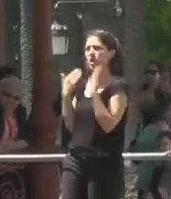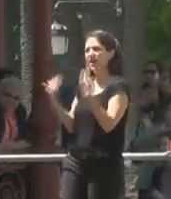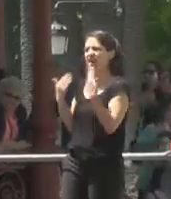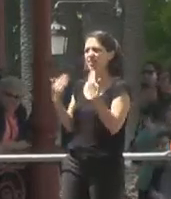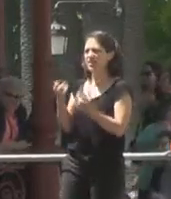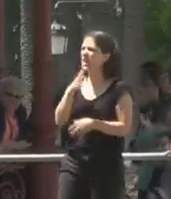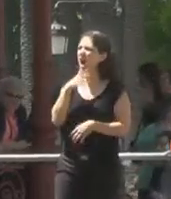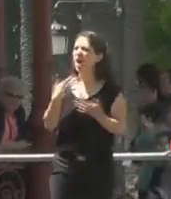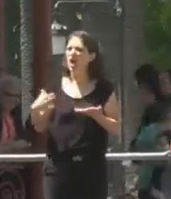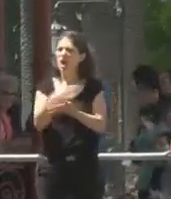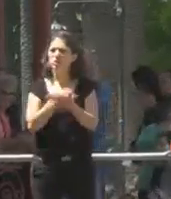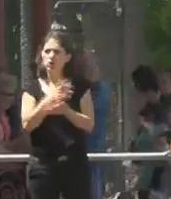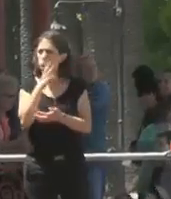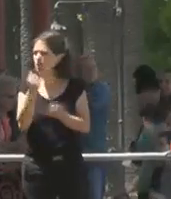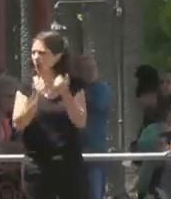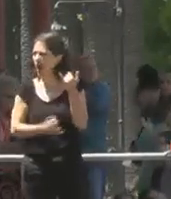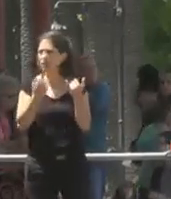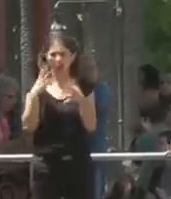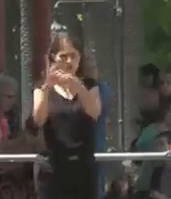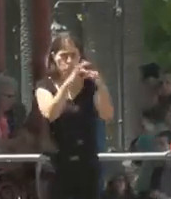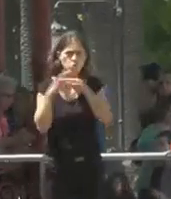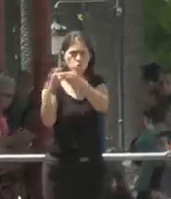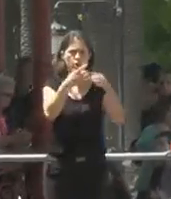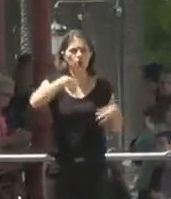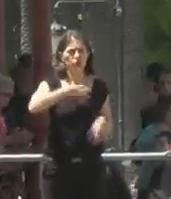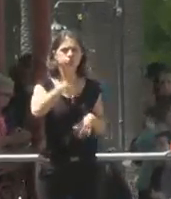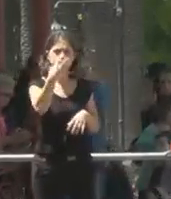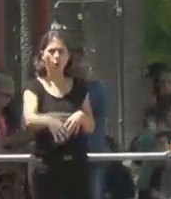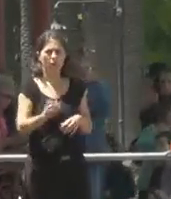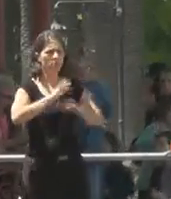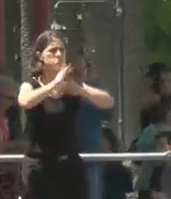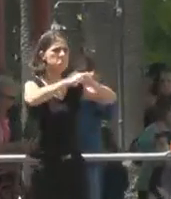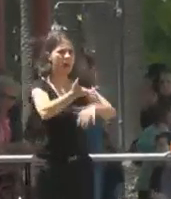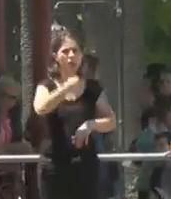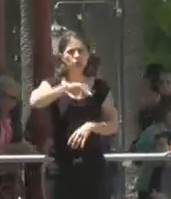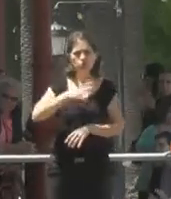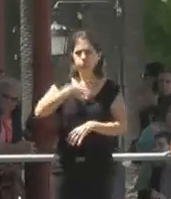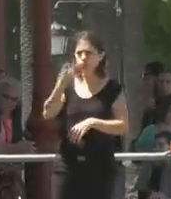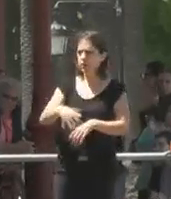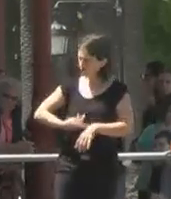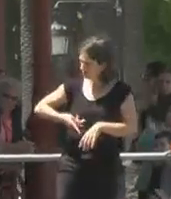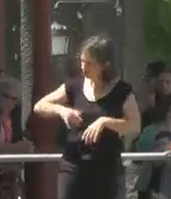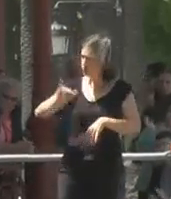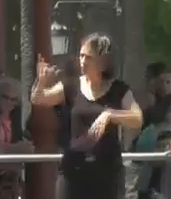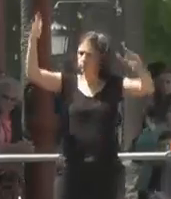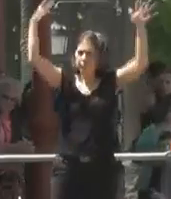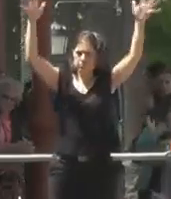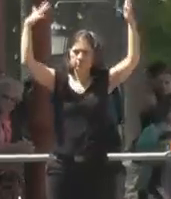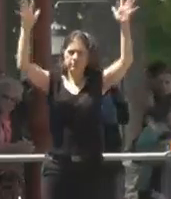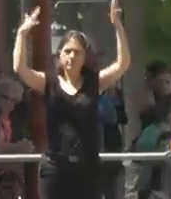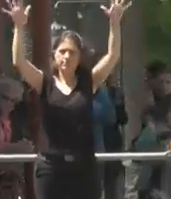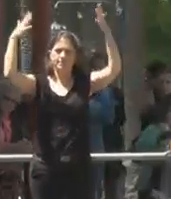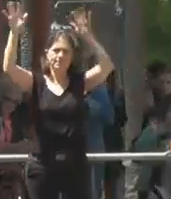estamos todas, porque sí, porque unidas podemos, claro que sí, en Marea podemos, claro que sí.